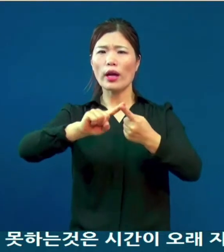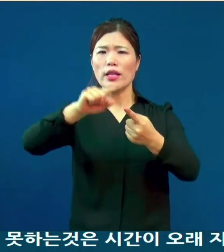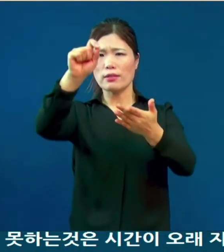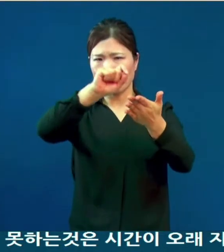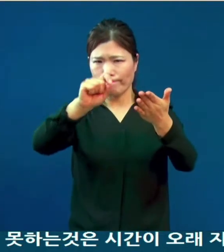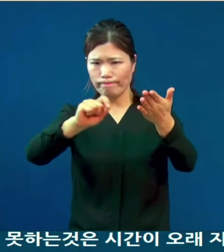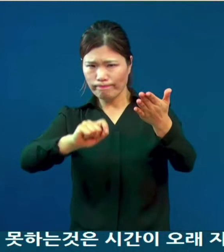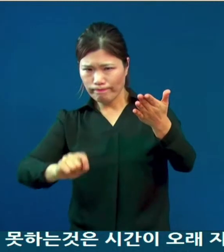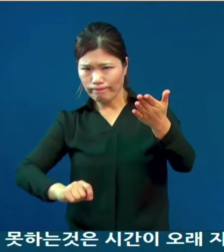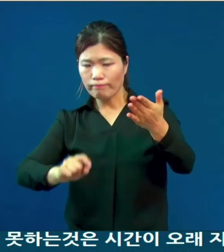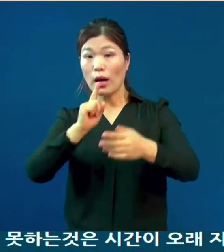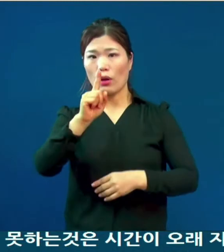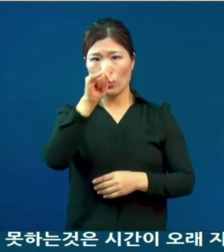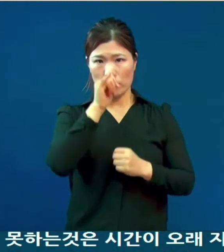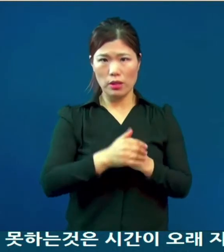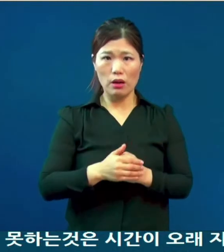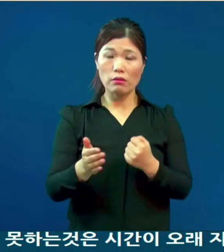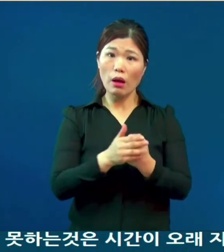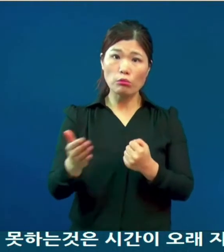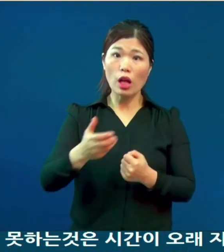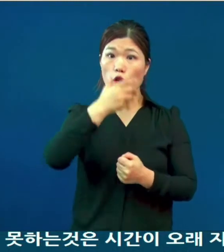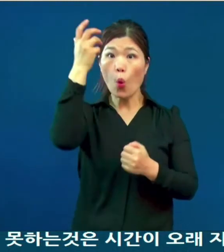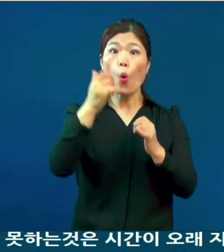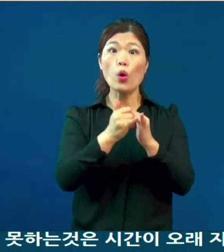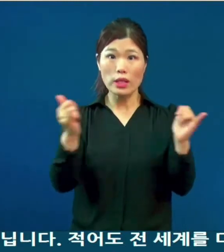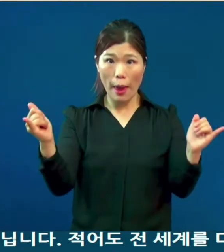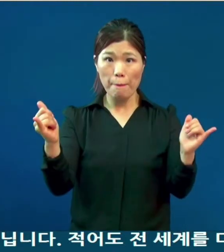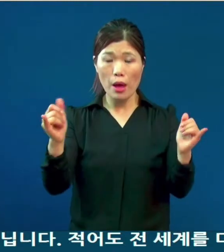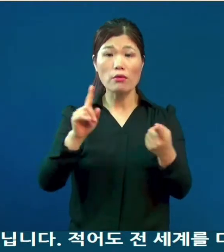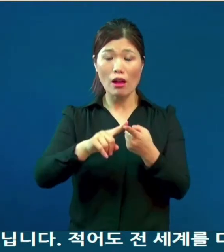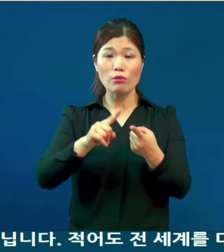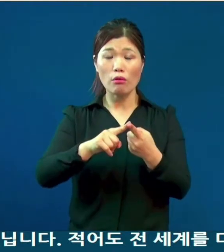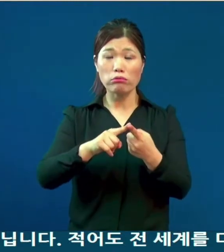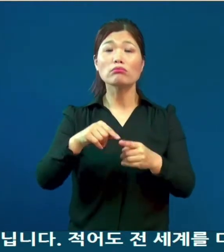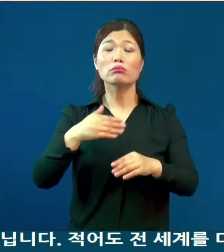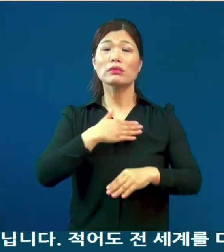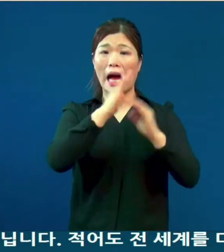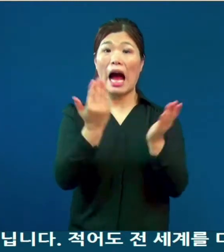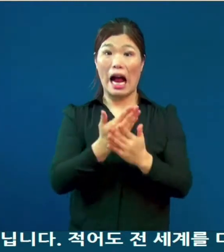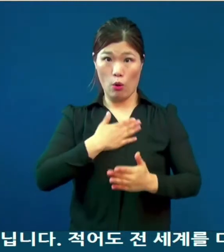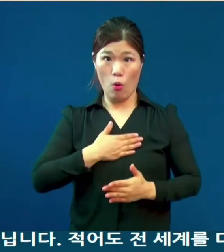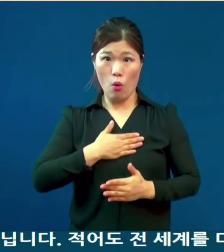됩니다. 그러니 과거 요셉에 대한 이야기는 충분히 알았을 터인데 이 말은